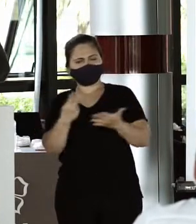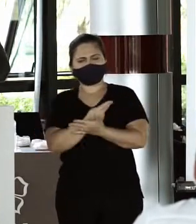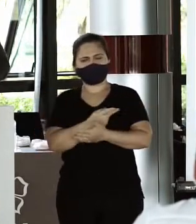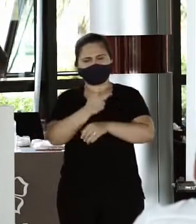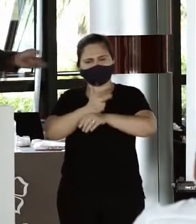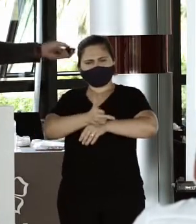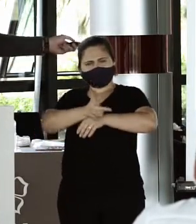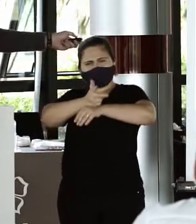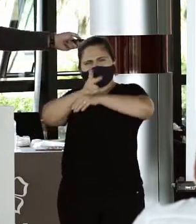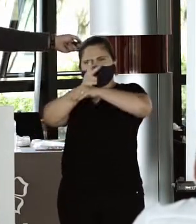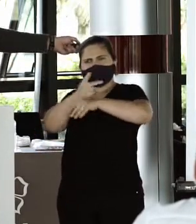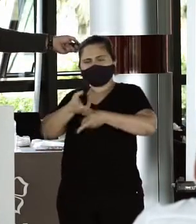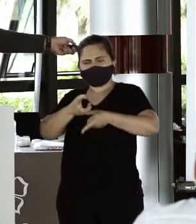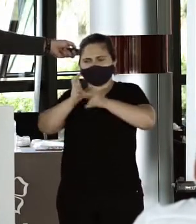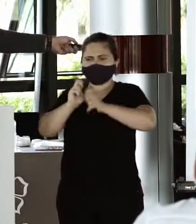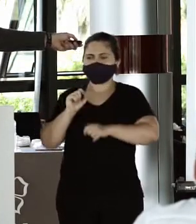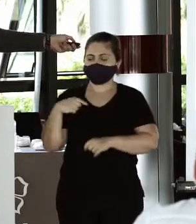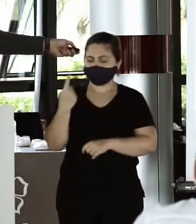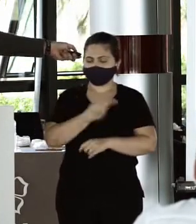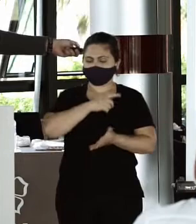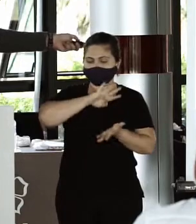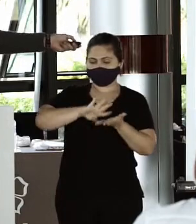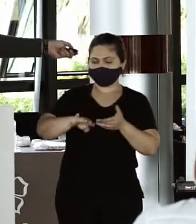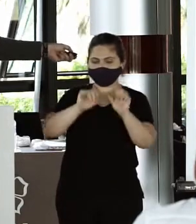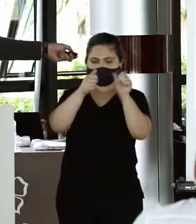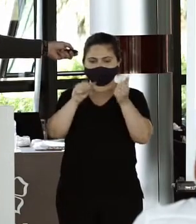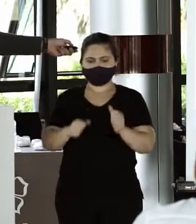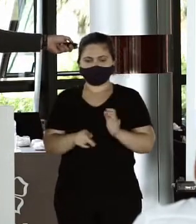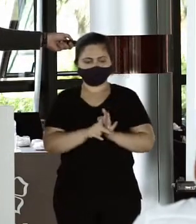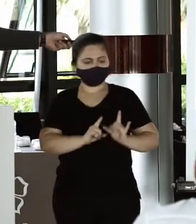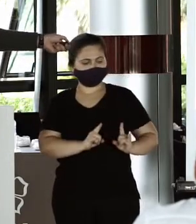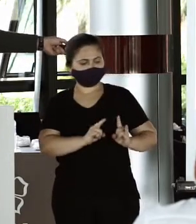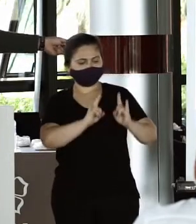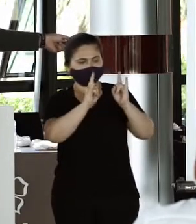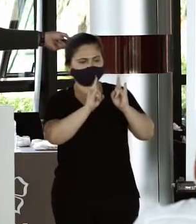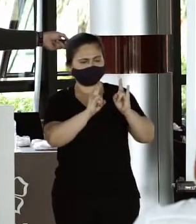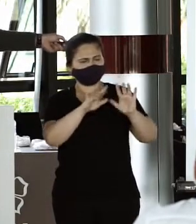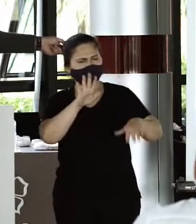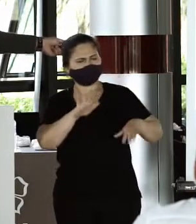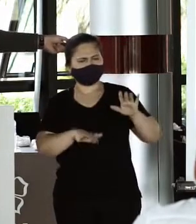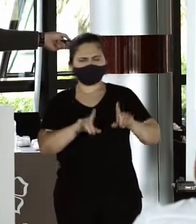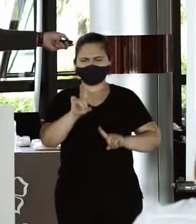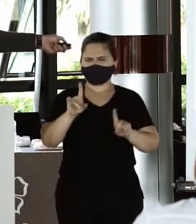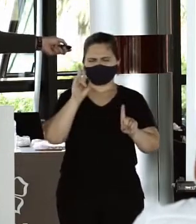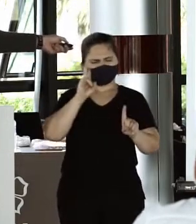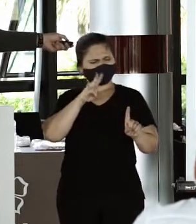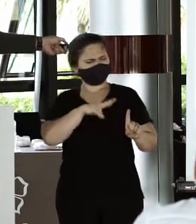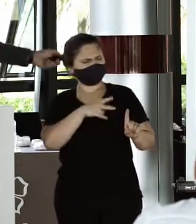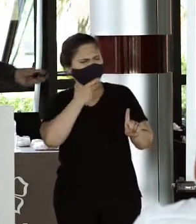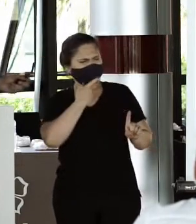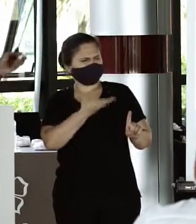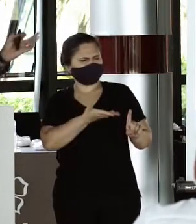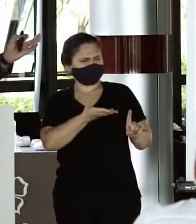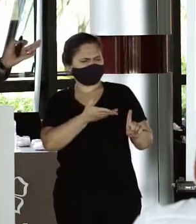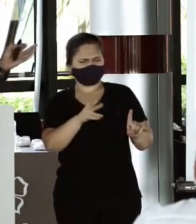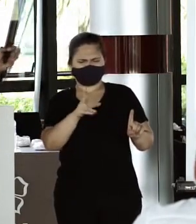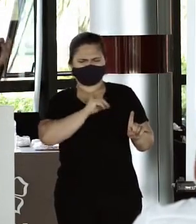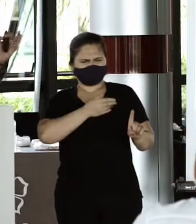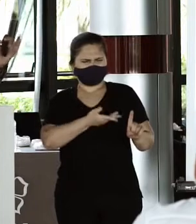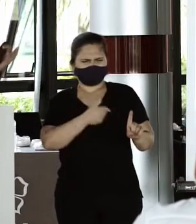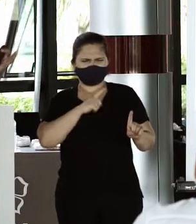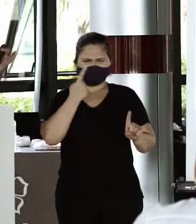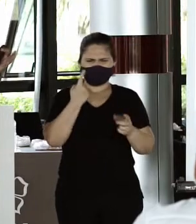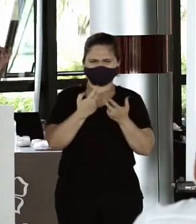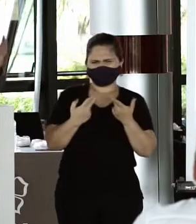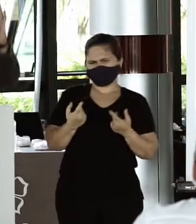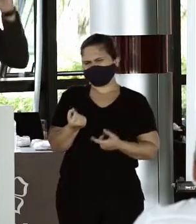das imagens. Perceba aqui, ó, a gente tirou uma imagem de uma fachada, aí talvez alguém iria olhar aqui, ó, iria falar, poxa, tem